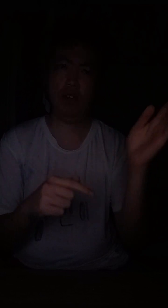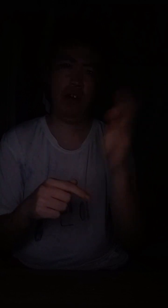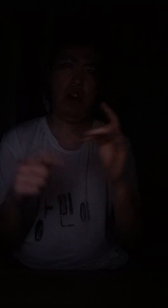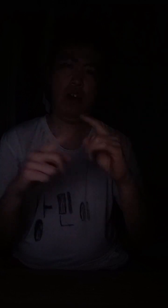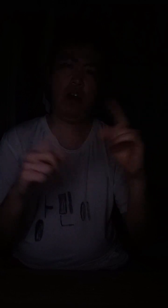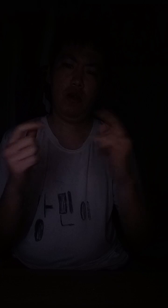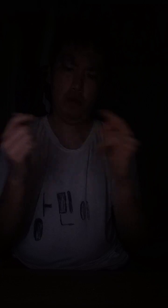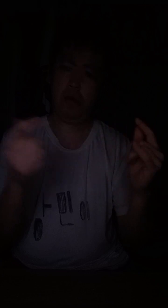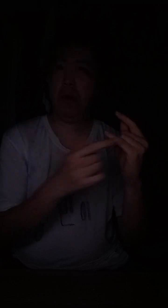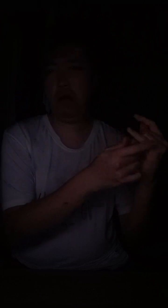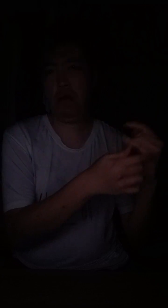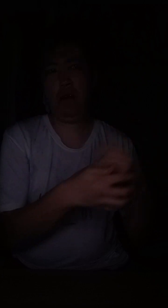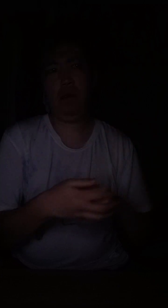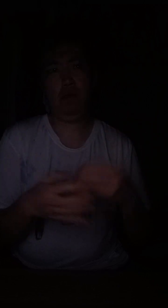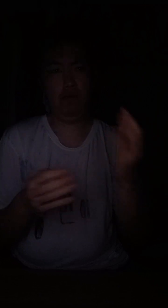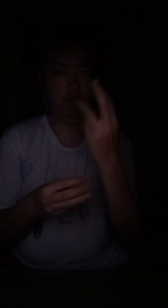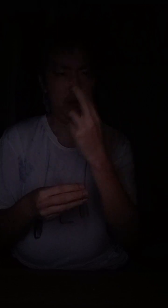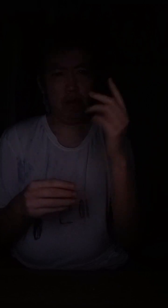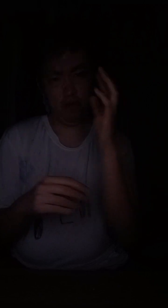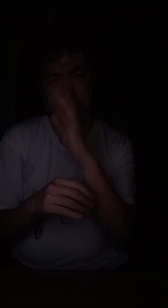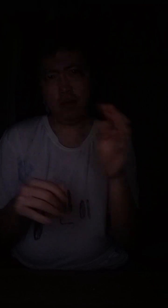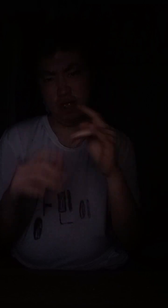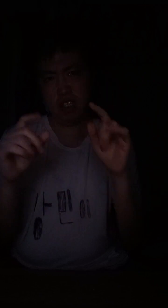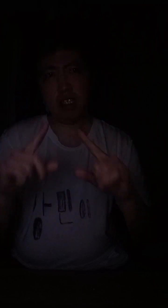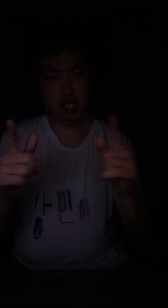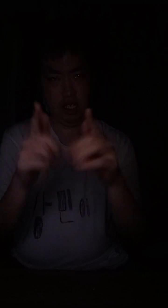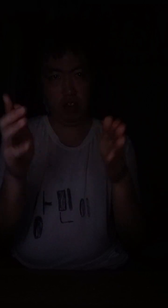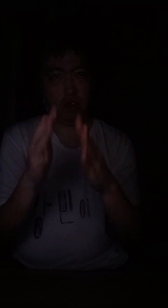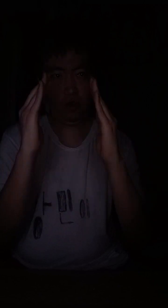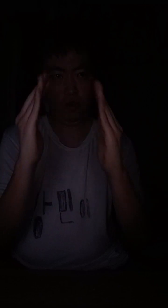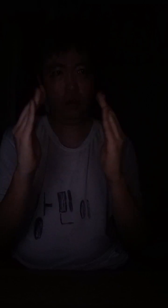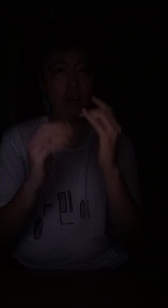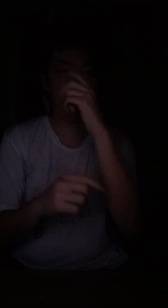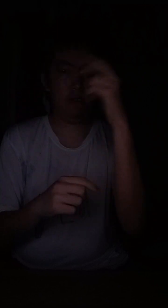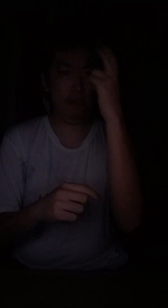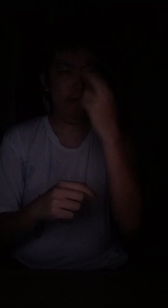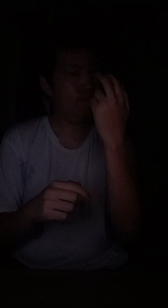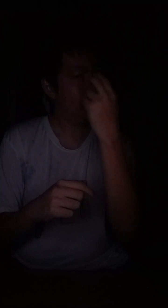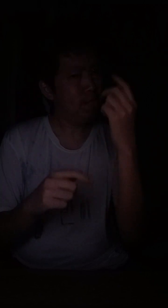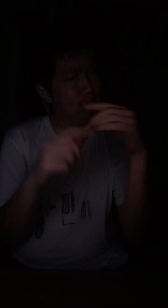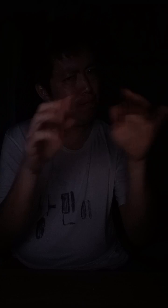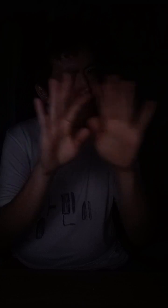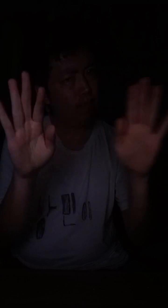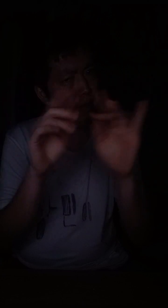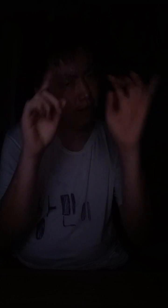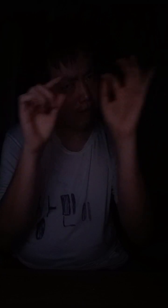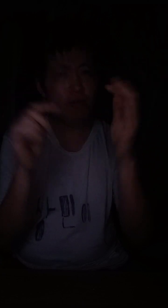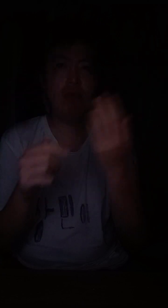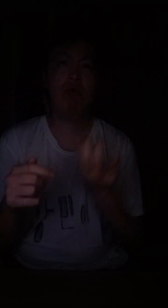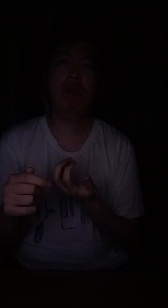용인하고 있다며 시청자 눈에 KBS는 치열하게 줄 서고 눈치 보는 언론으로만 비칠까 두렵다고